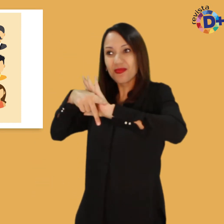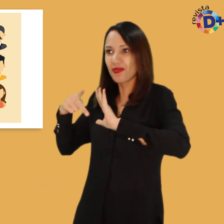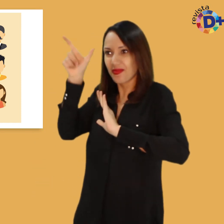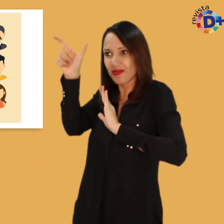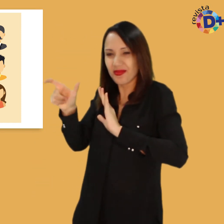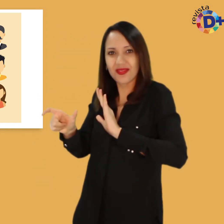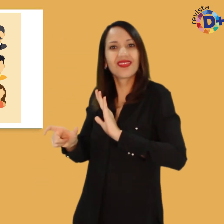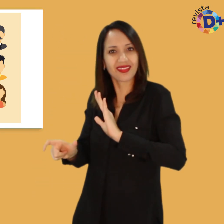dimensão